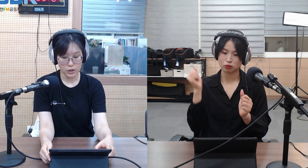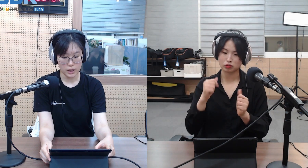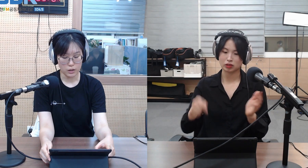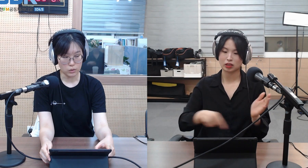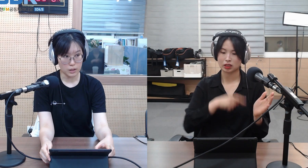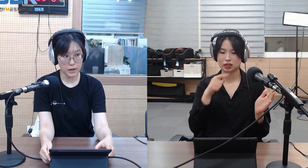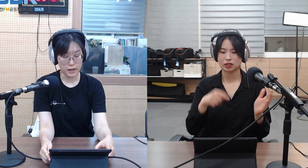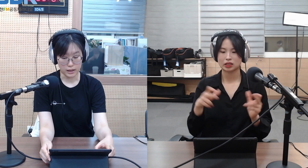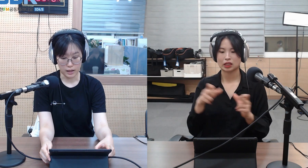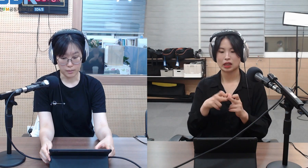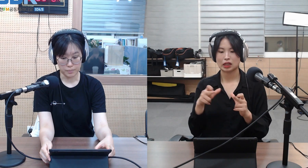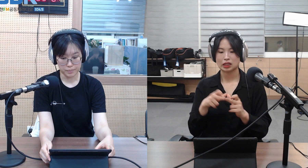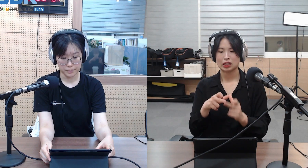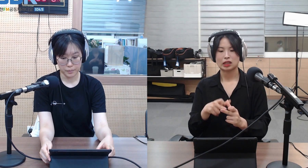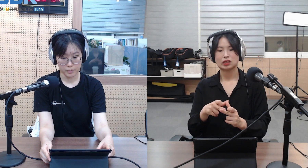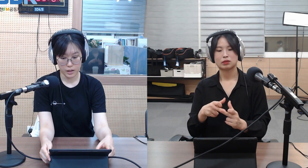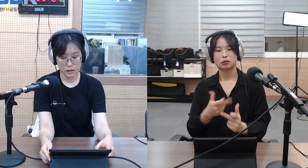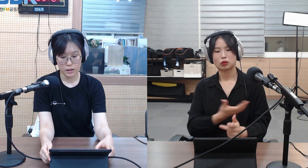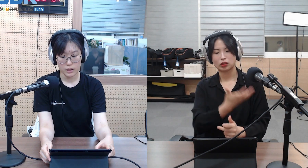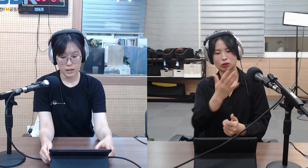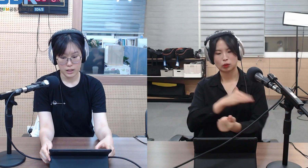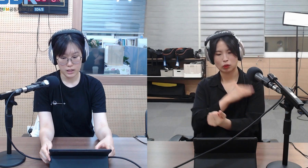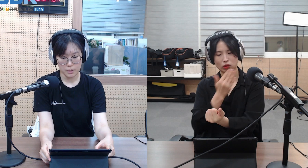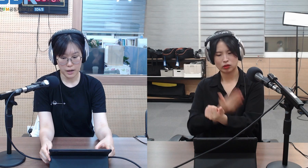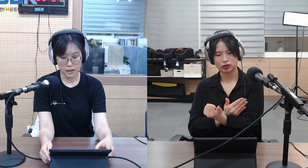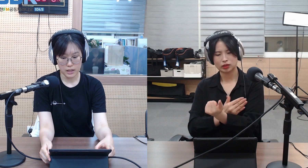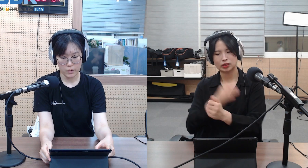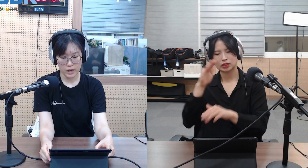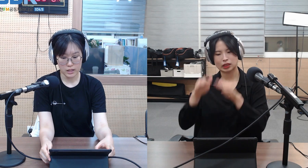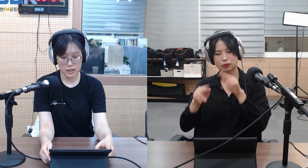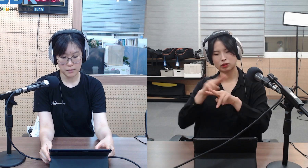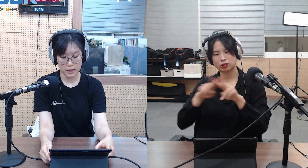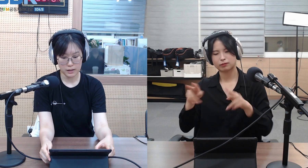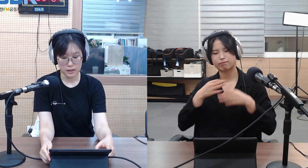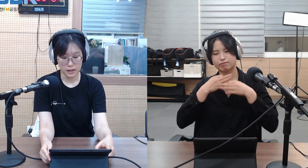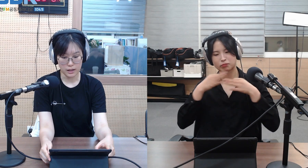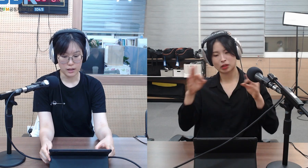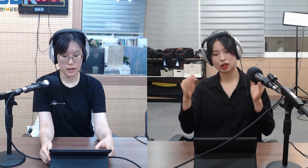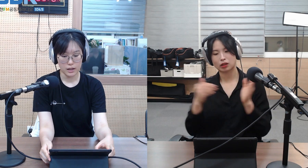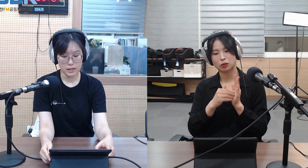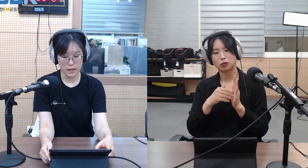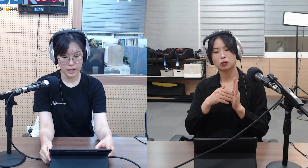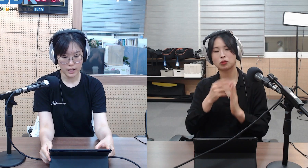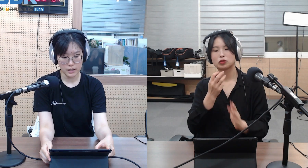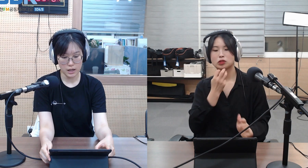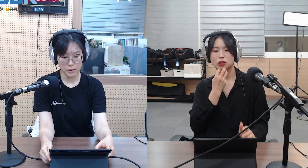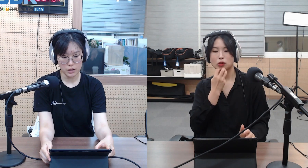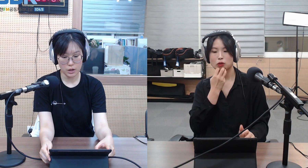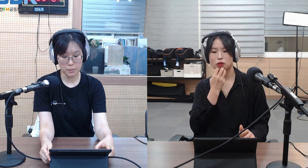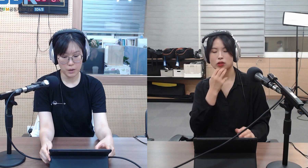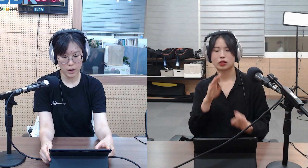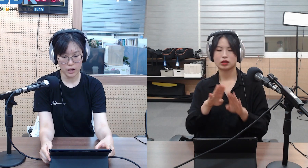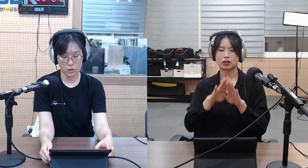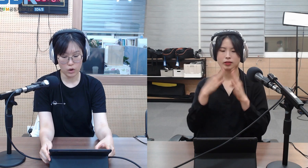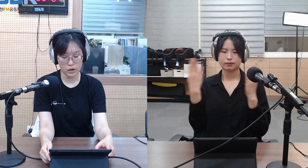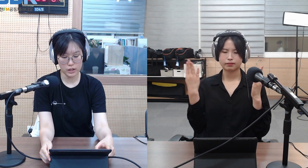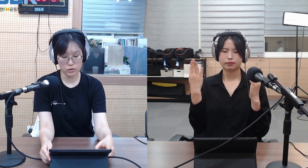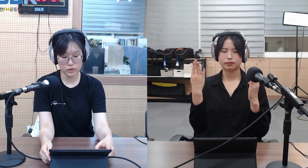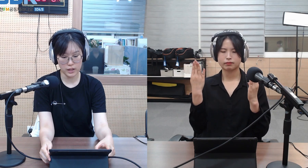결의대회도 참가했다. 이제 막 사회에 진입한 탓에 장애인 차별철폐와